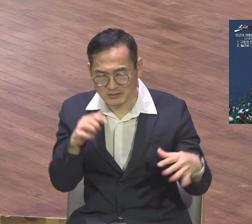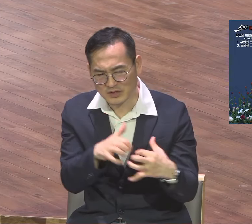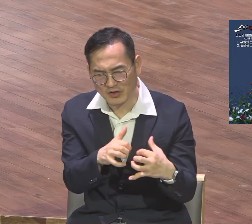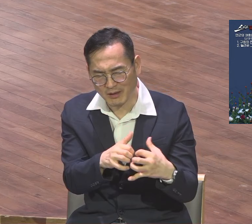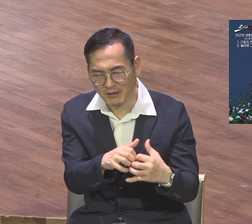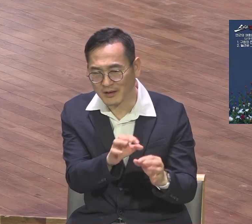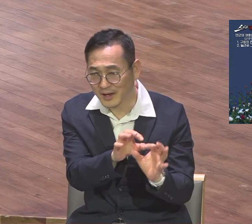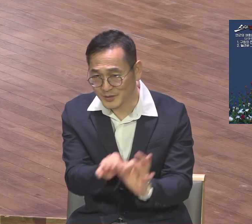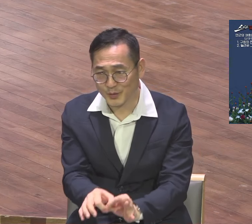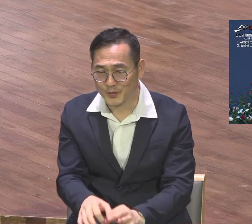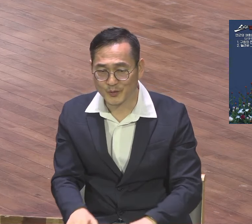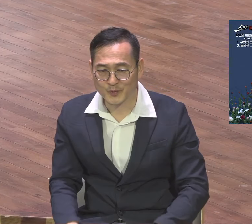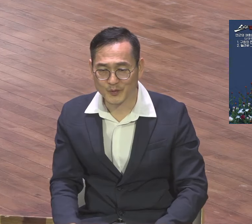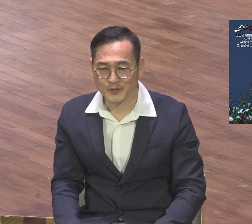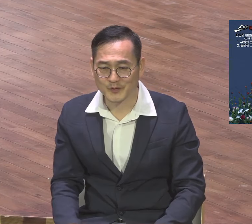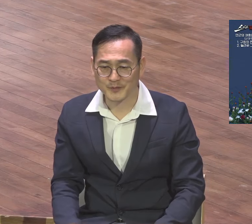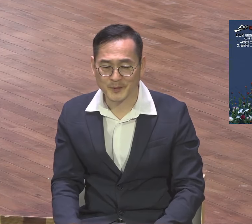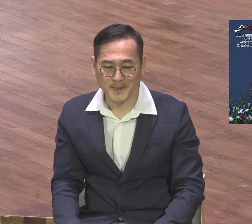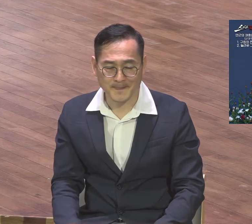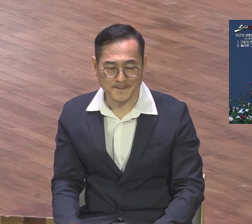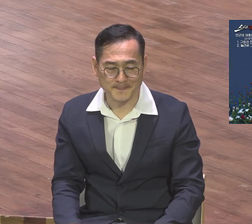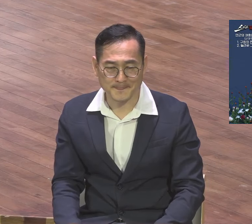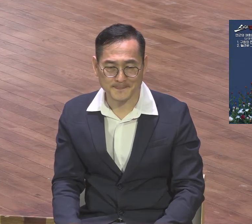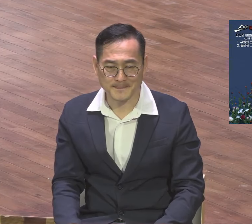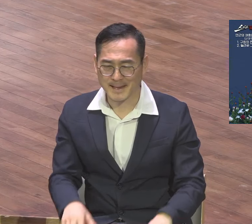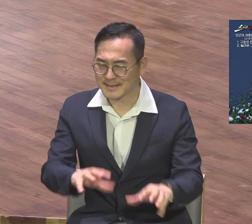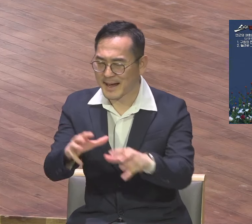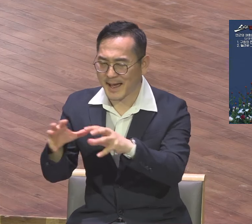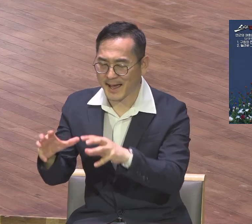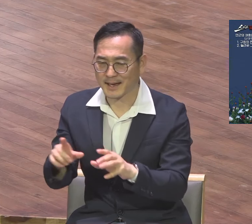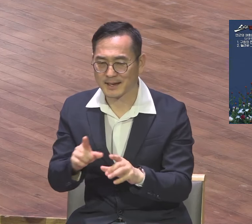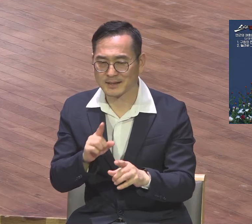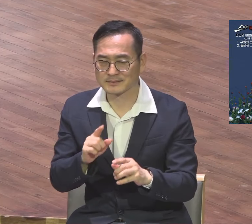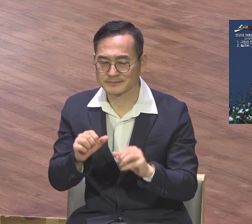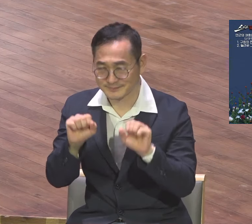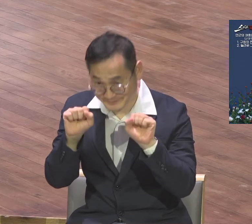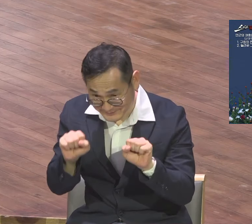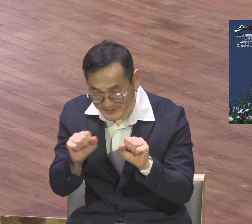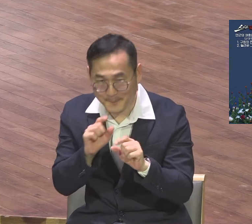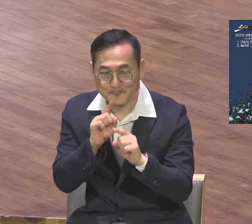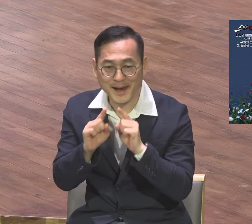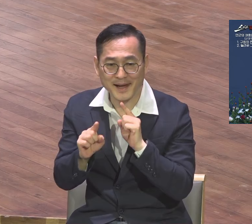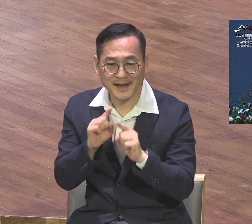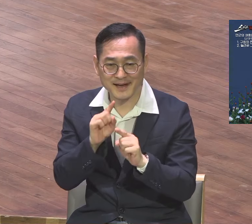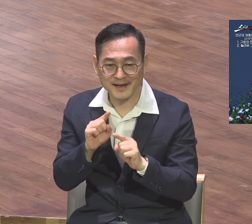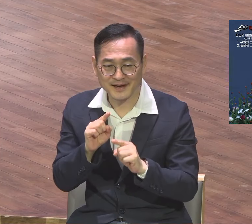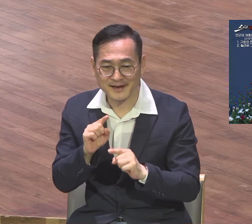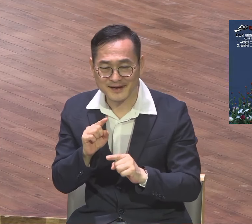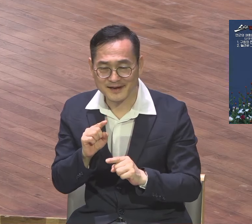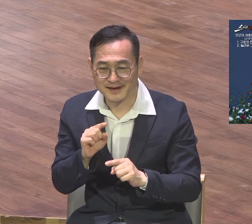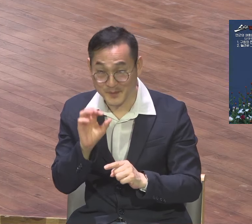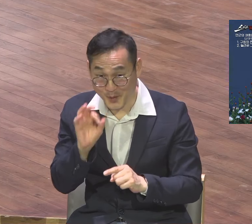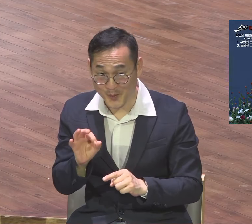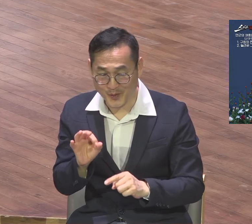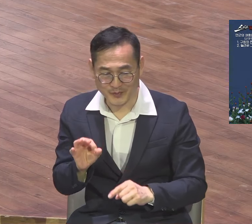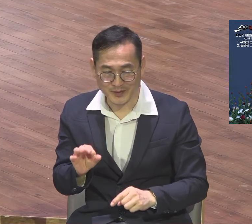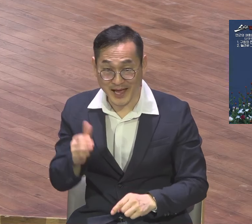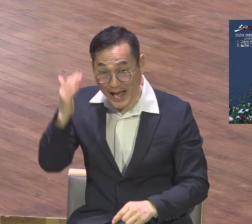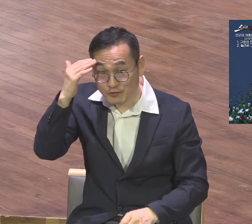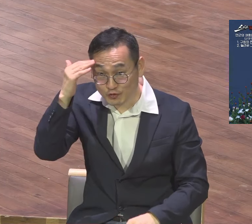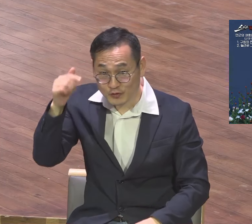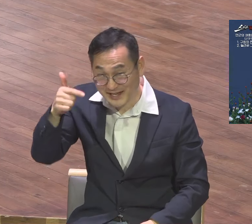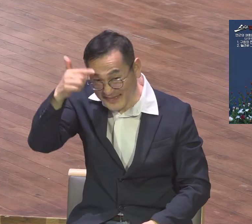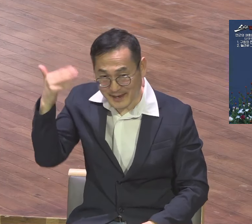그래서요, 이 각 나라 사람들의 그 인사말을 보면요, 어떻게 그 민족 살아왔는지 알 수 있잖아요. 과거에